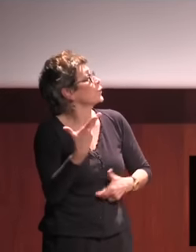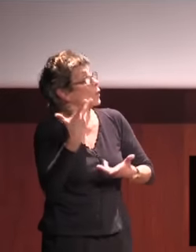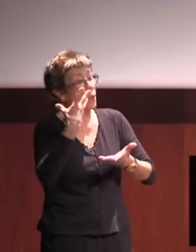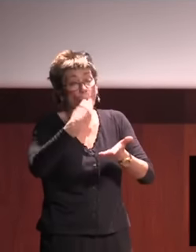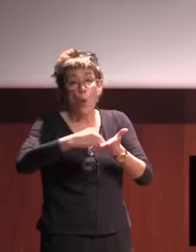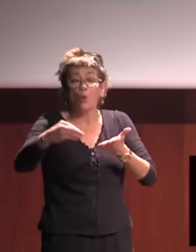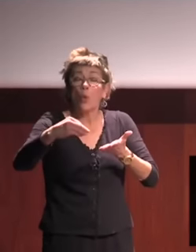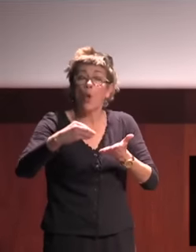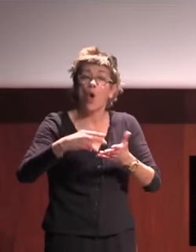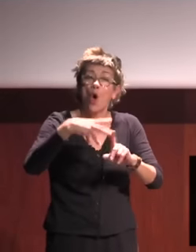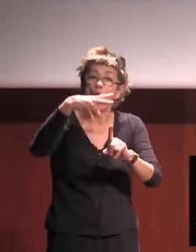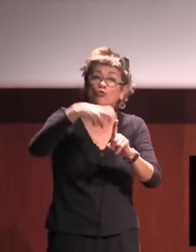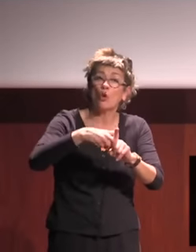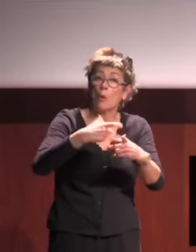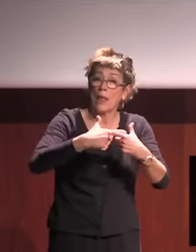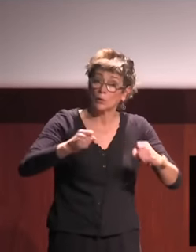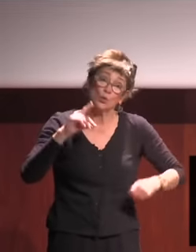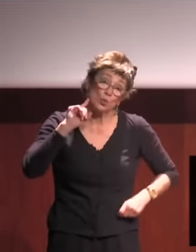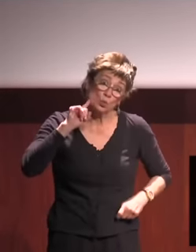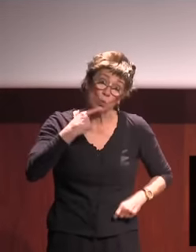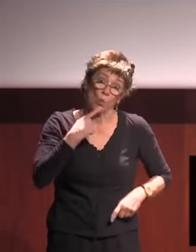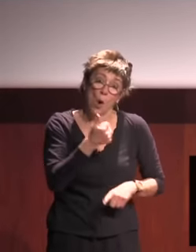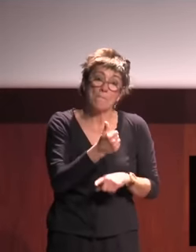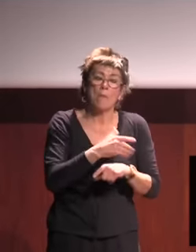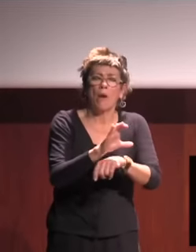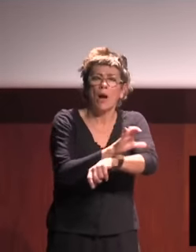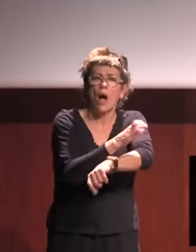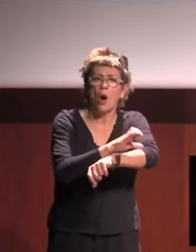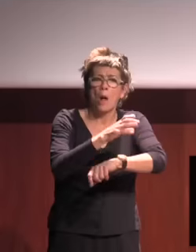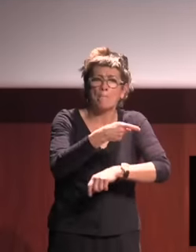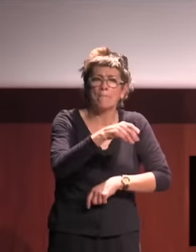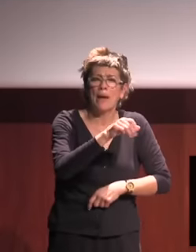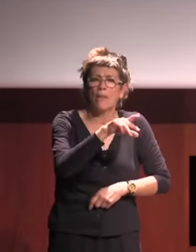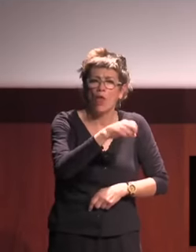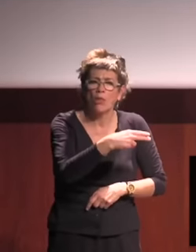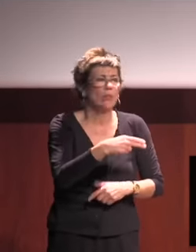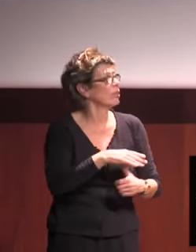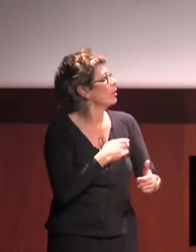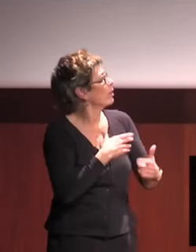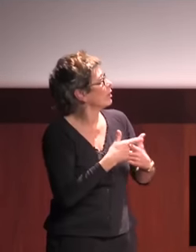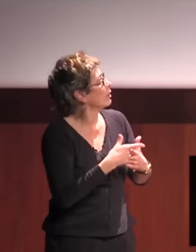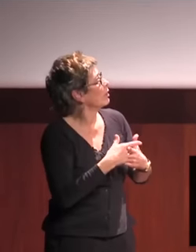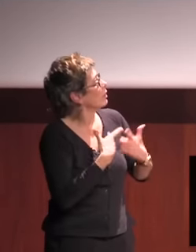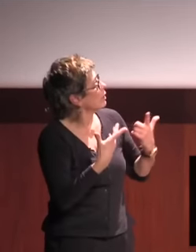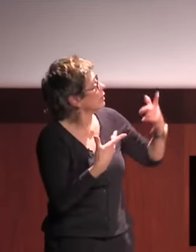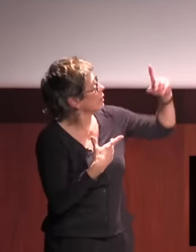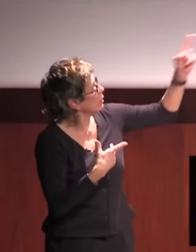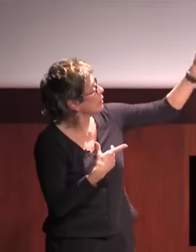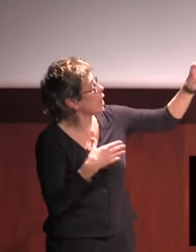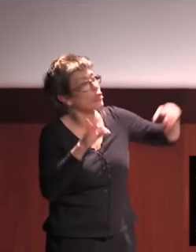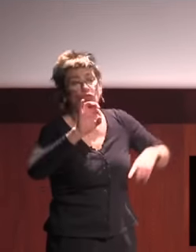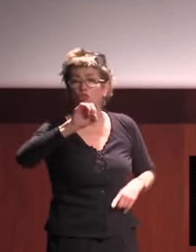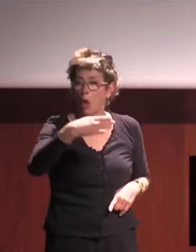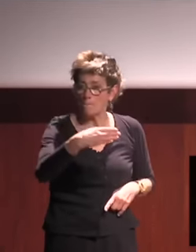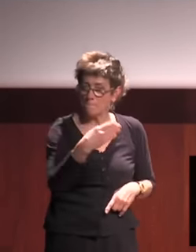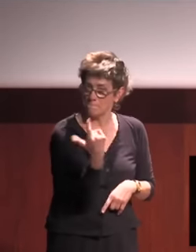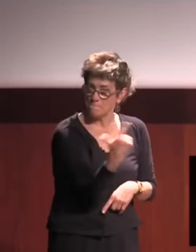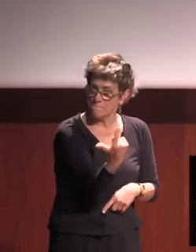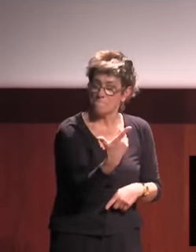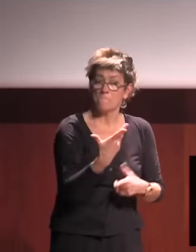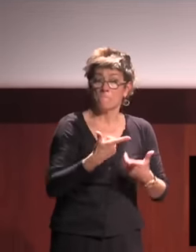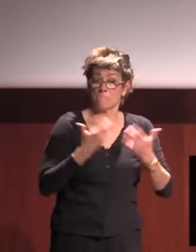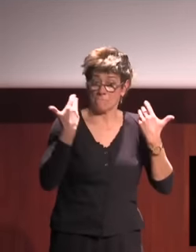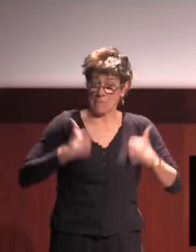des anthropologues et linguistes sourds, Carol Padden et Tom Humphries, dans leur livre « Être sourd aux États-Unis » qui vient d'être traduit